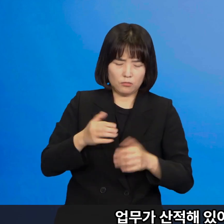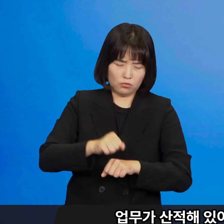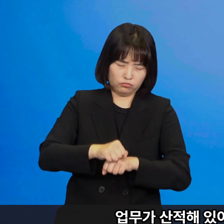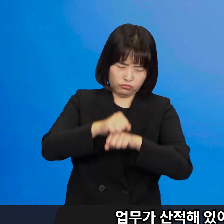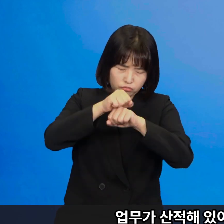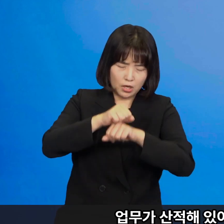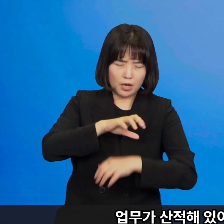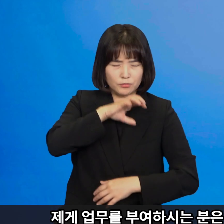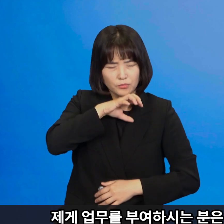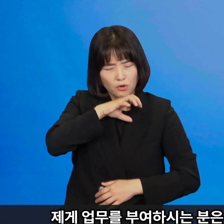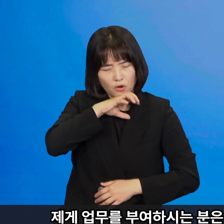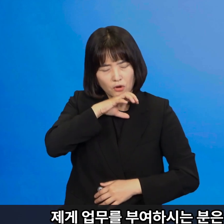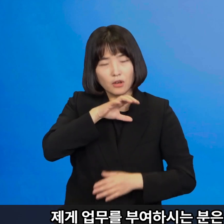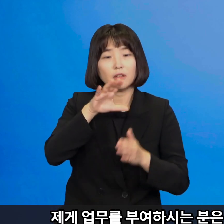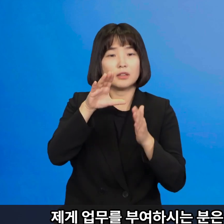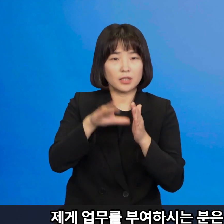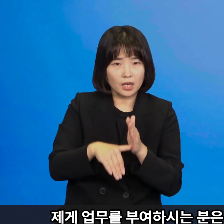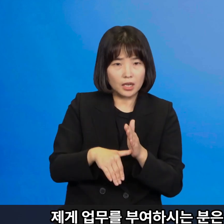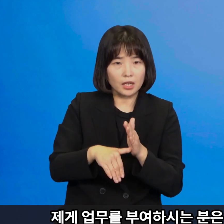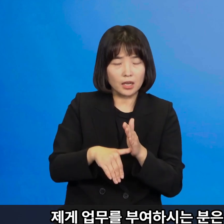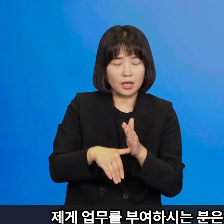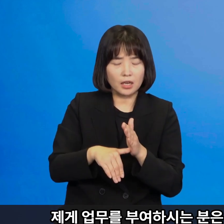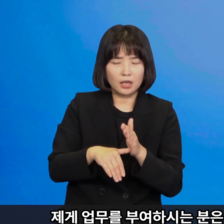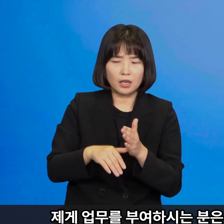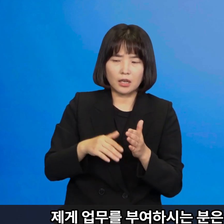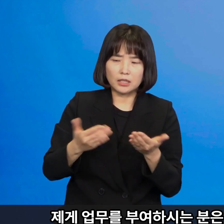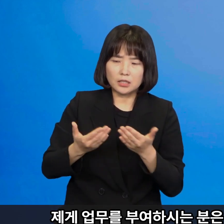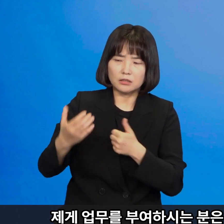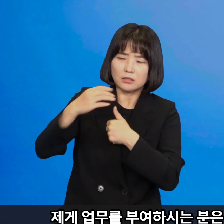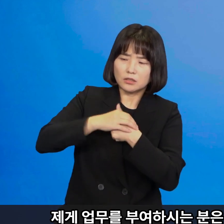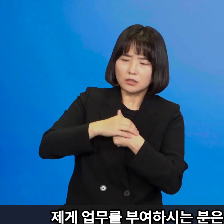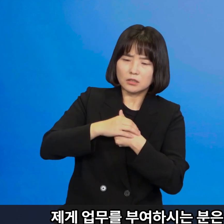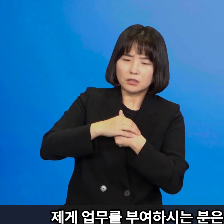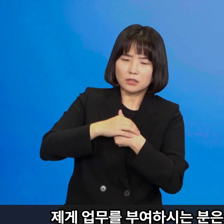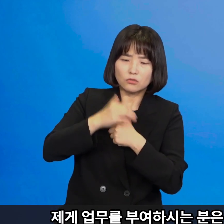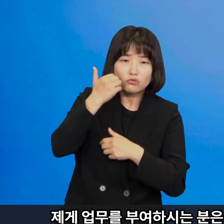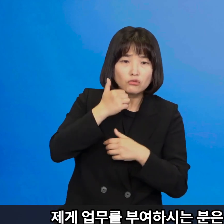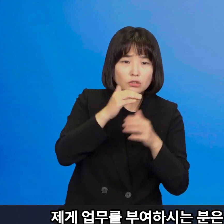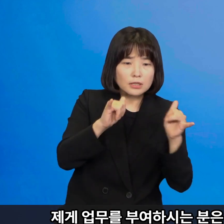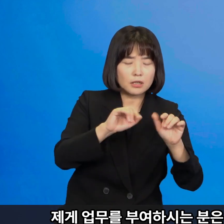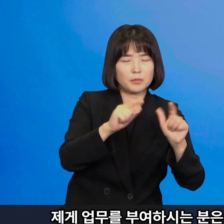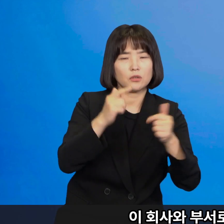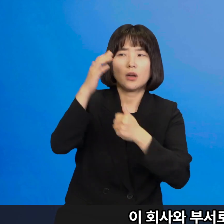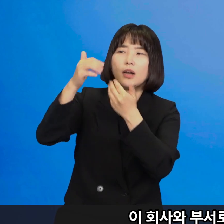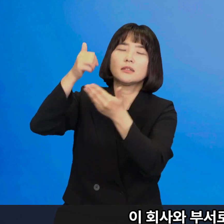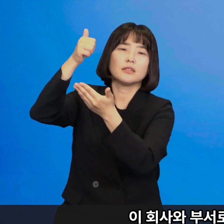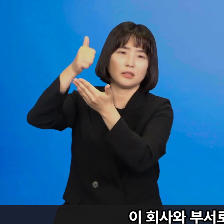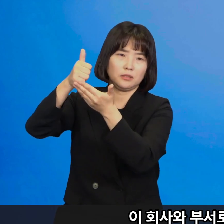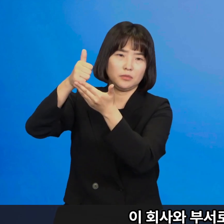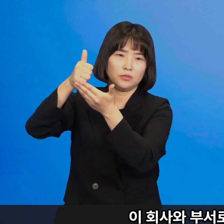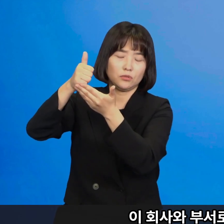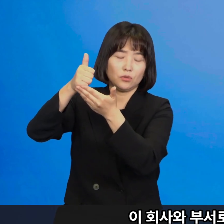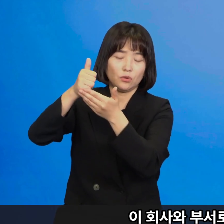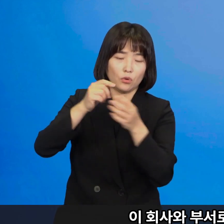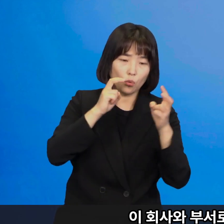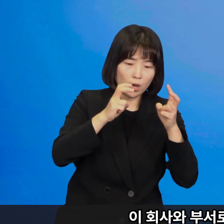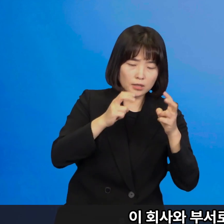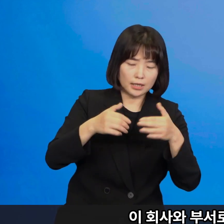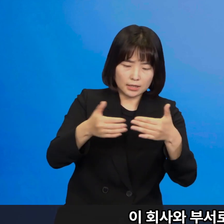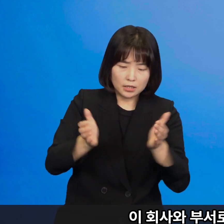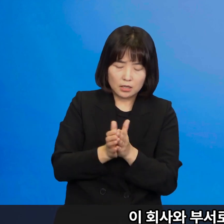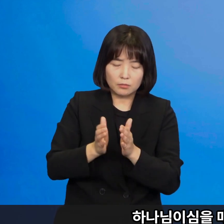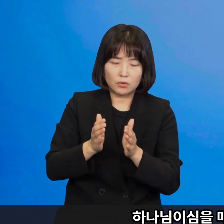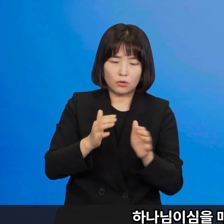불평이 나올 때에도 제게 업무를 부여하시는 분은 사람이 아닌 오직 하나님이시며 이 회사와 부서로 저를